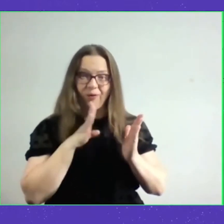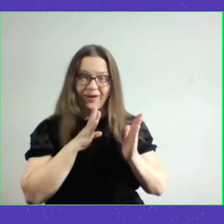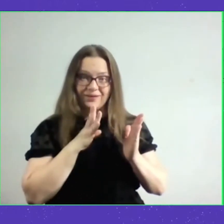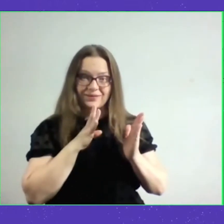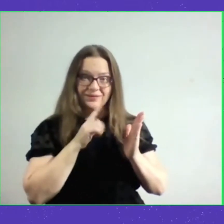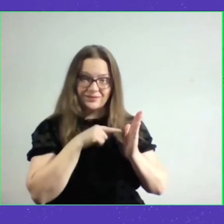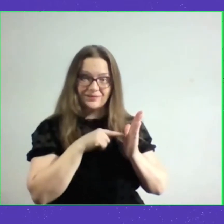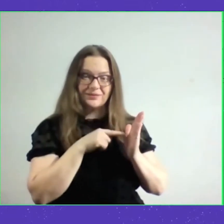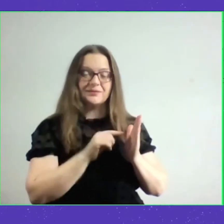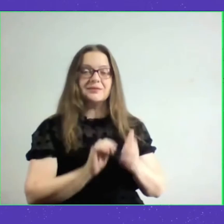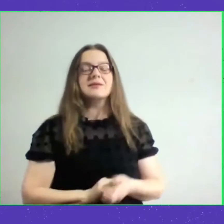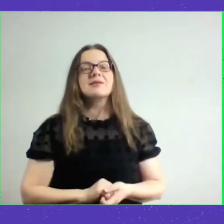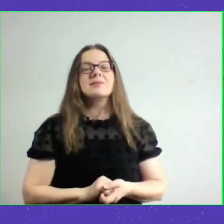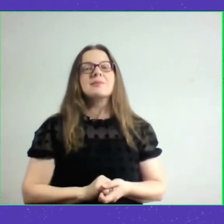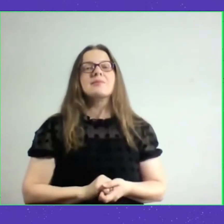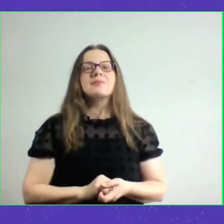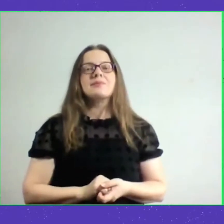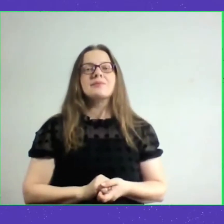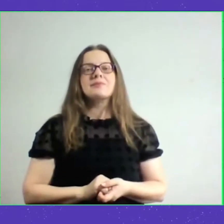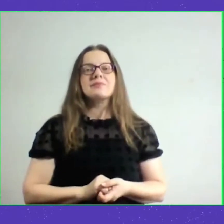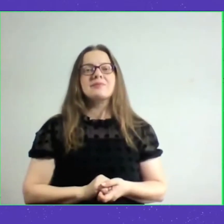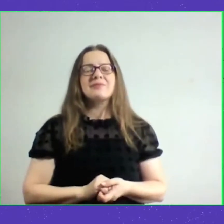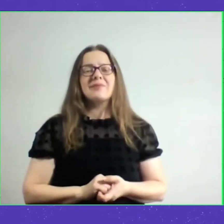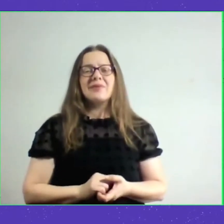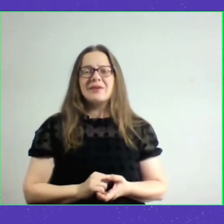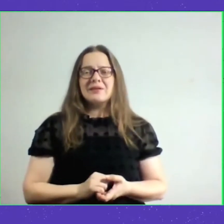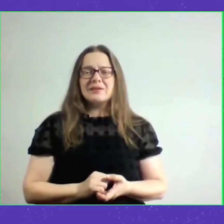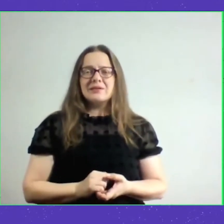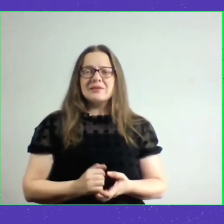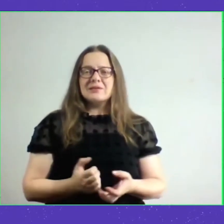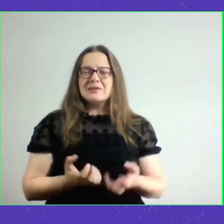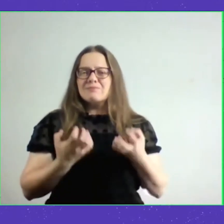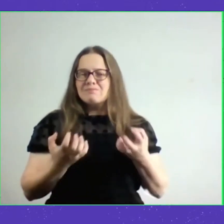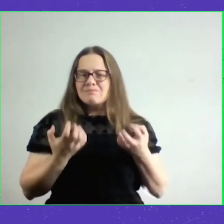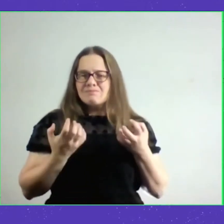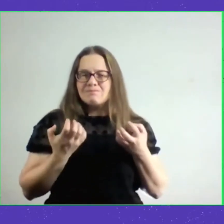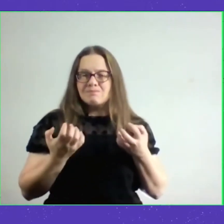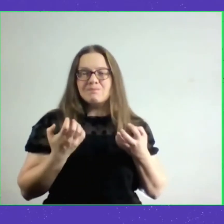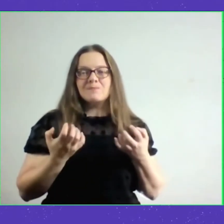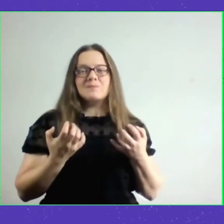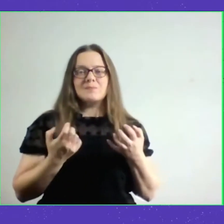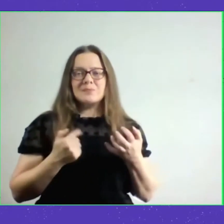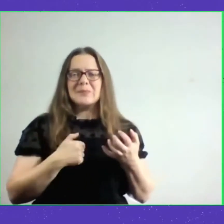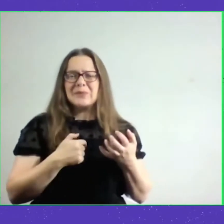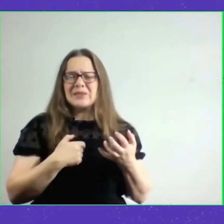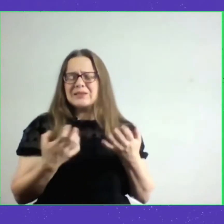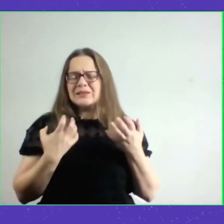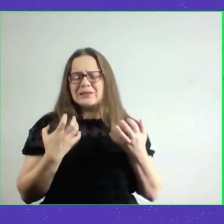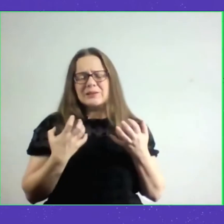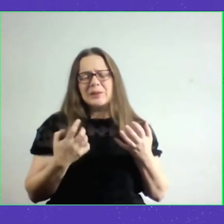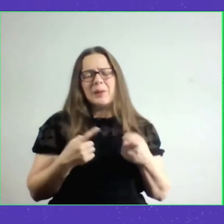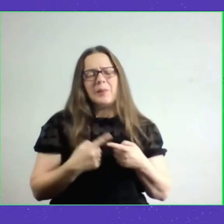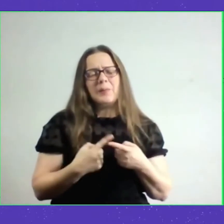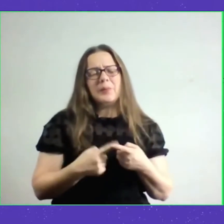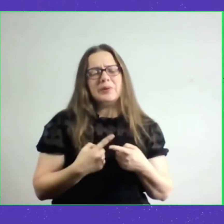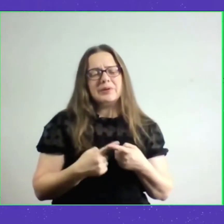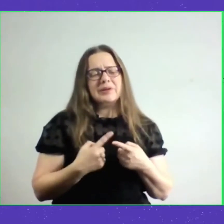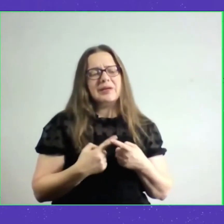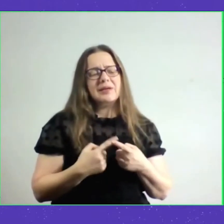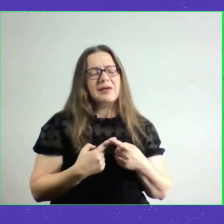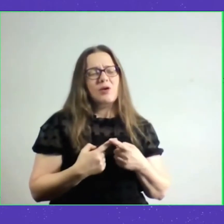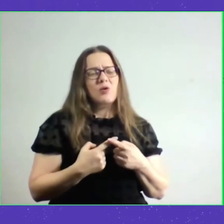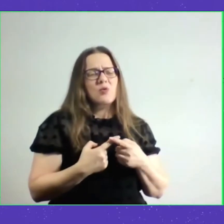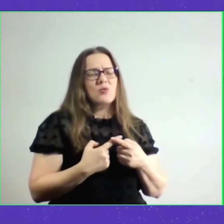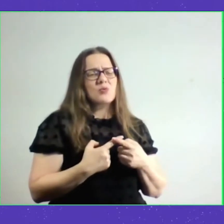lá. Quisera eu, versículos 2 e 3, né? Porque zelo por vós com o zelo de Deus, visto que